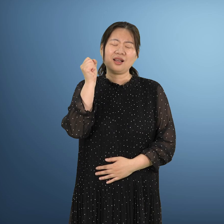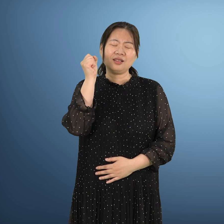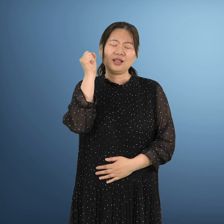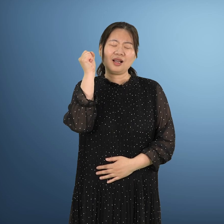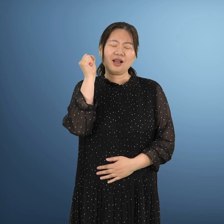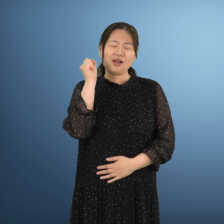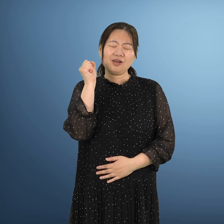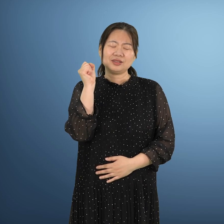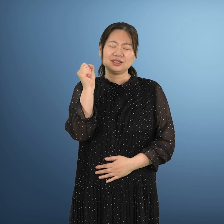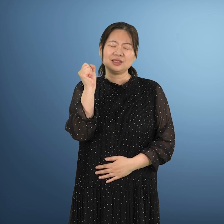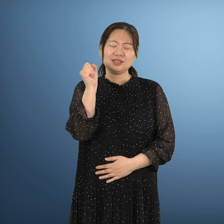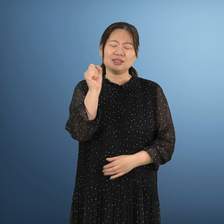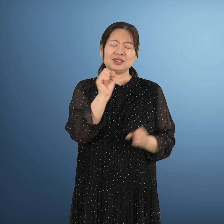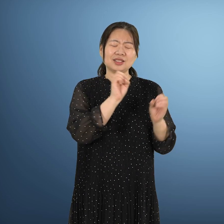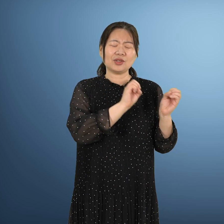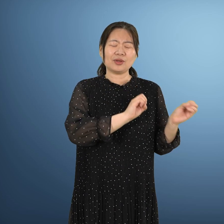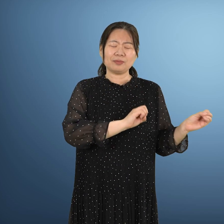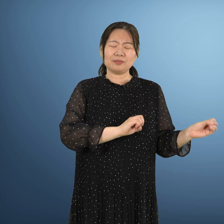고통당하사